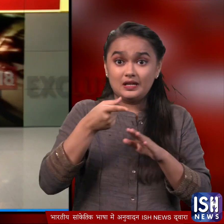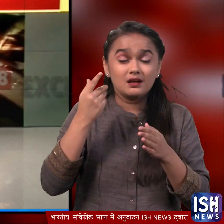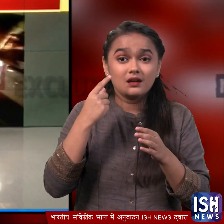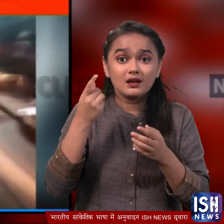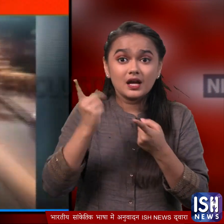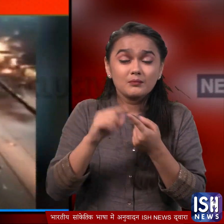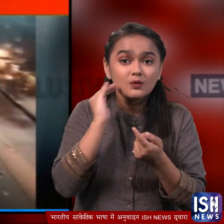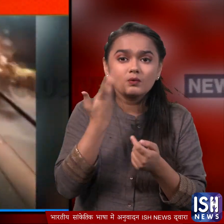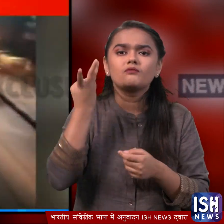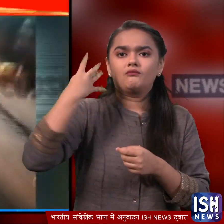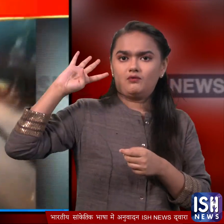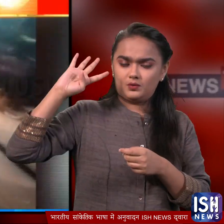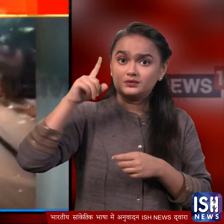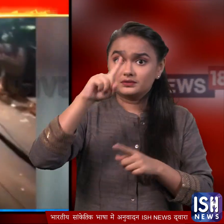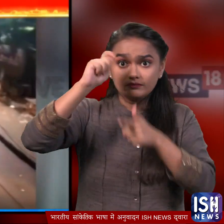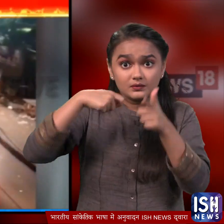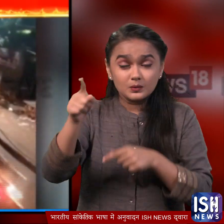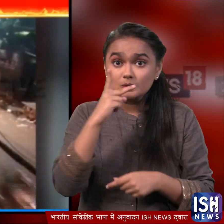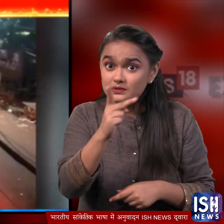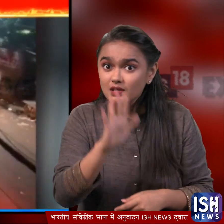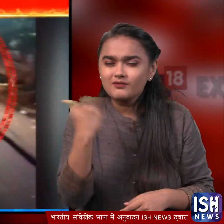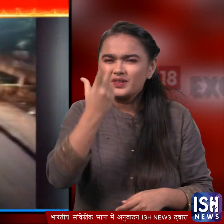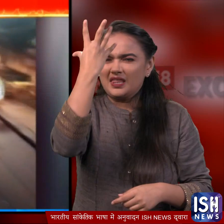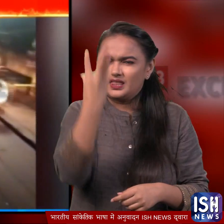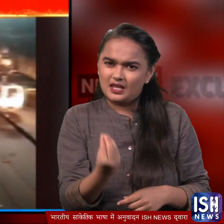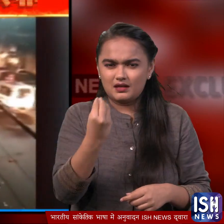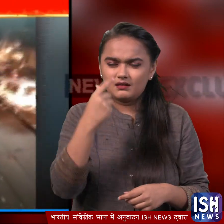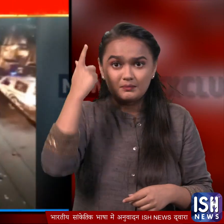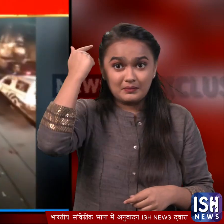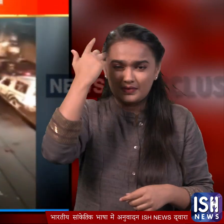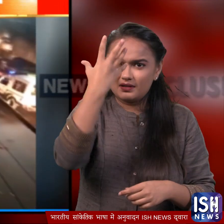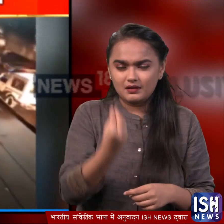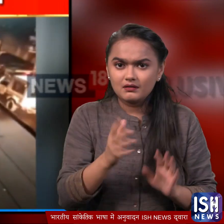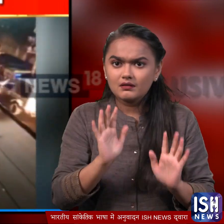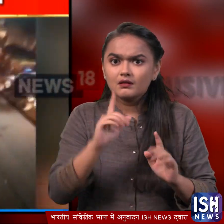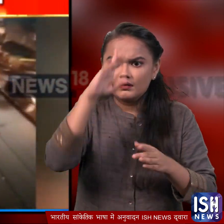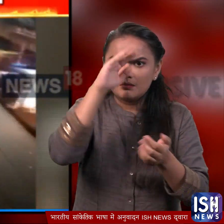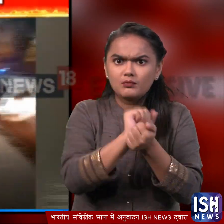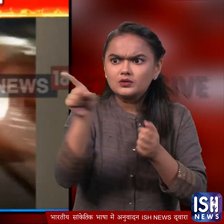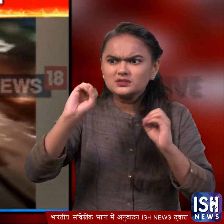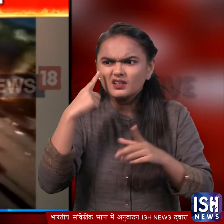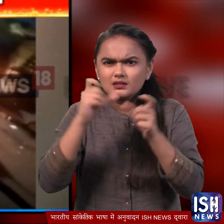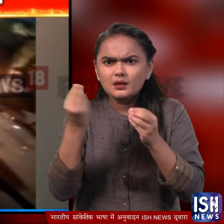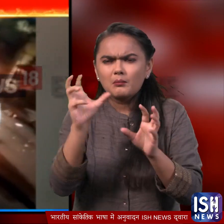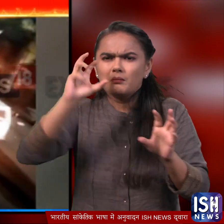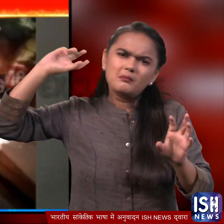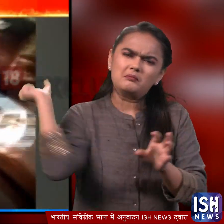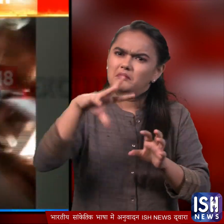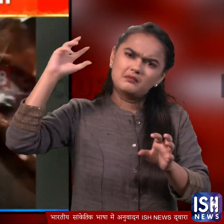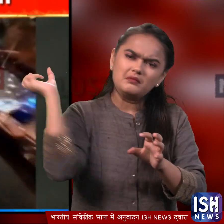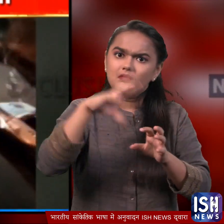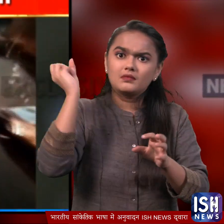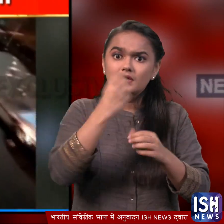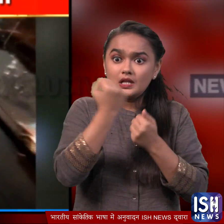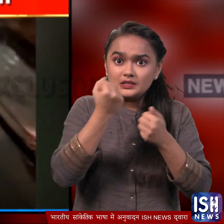गई, जिसका एक वीडियो भी सामने आया, जिसमें रात के अंधेरे में कुछ लोग लगातार पुलिस की एक गाड़ी पर पथराव करते दिखे। ऐसे